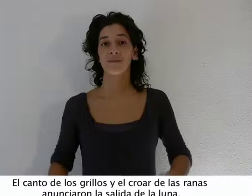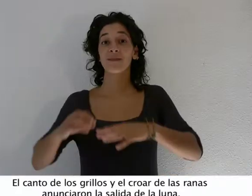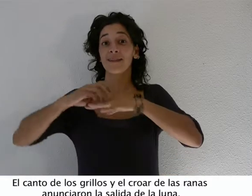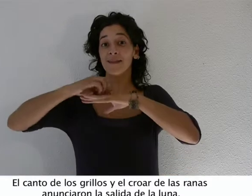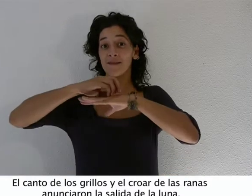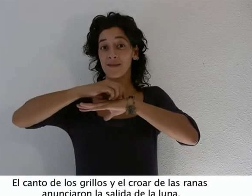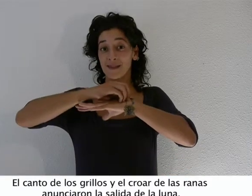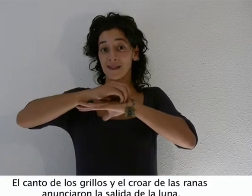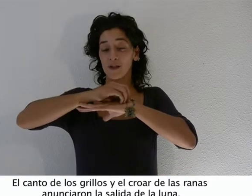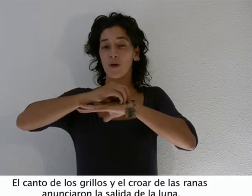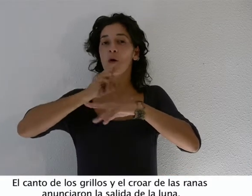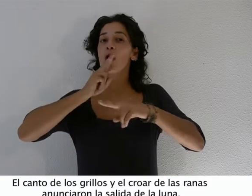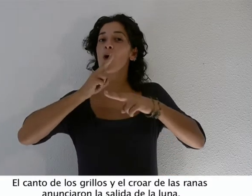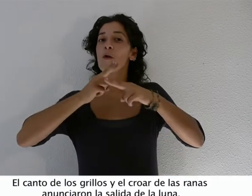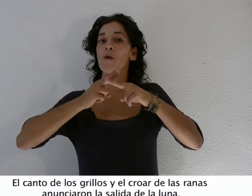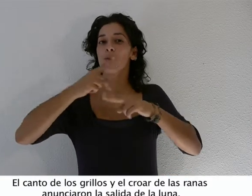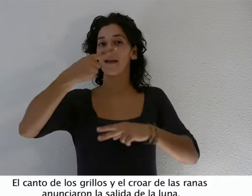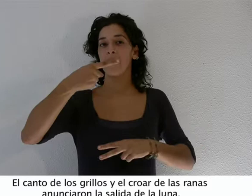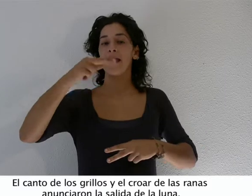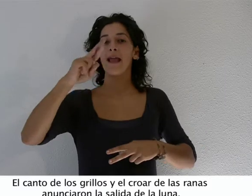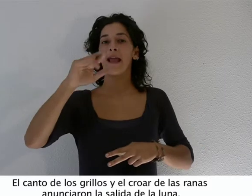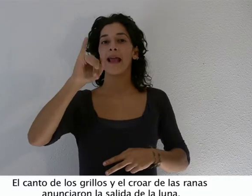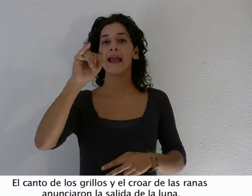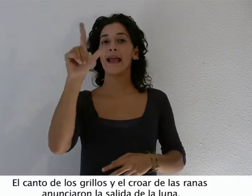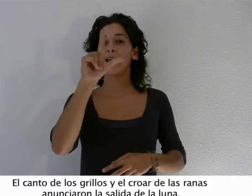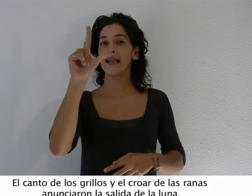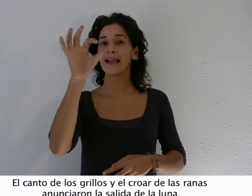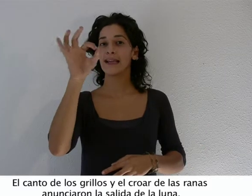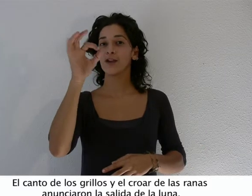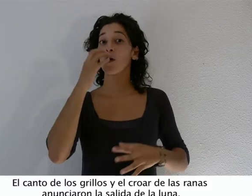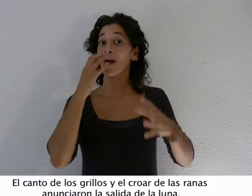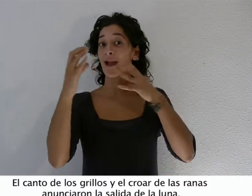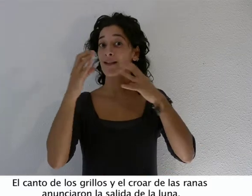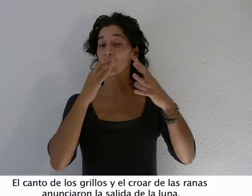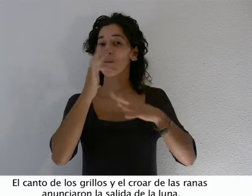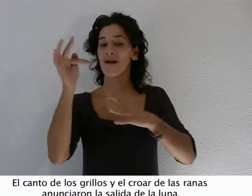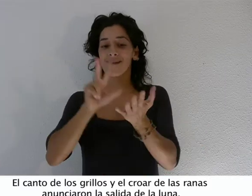El canto de los grillos y el croar de las ranas anunciaron la salida de la luna.